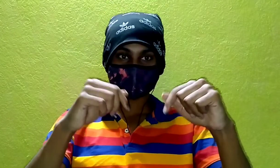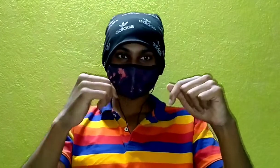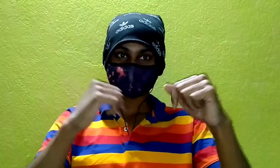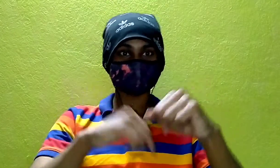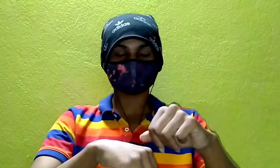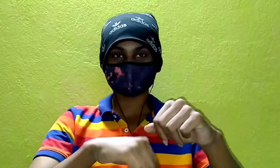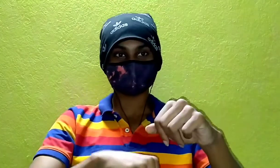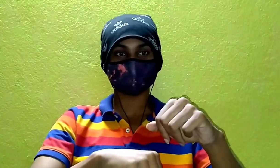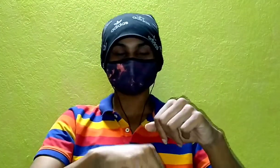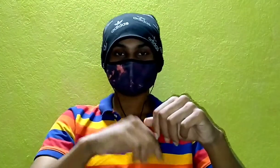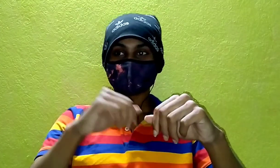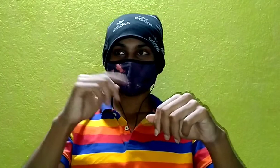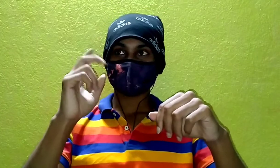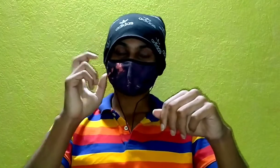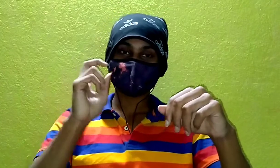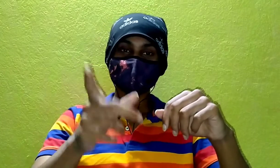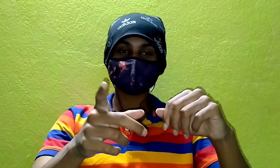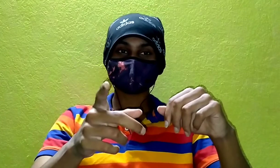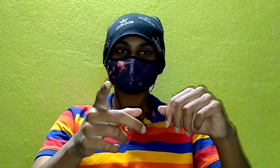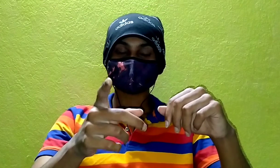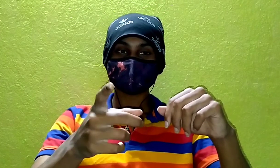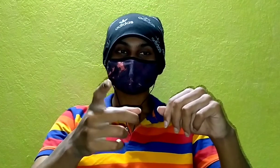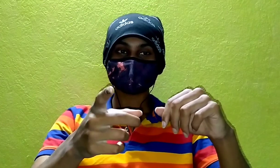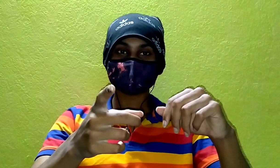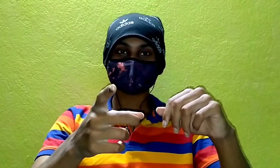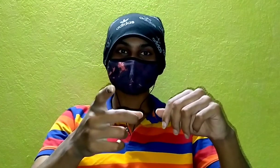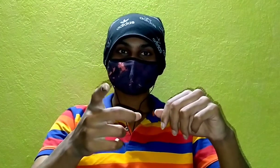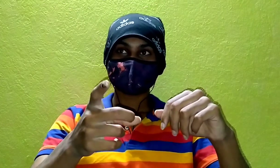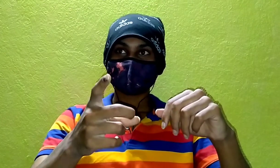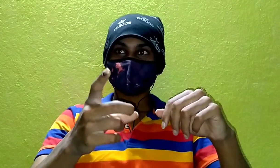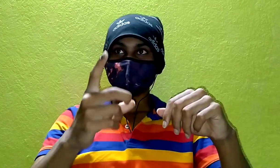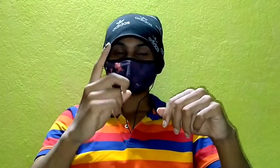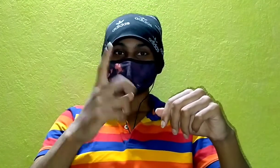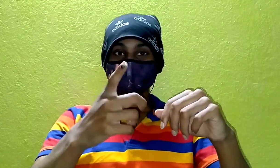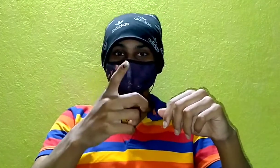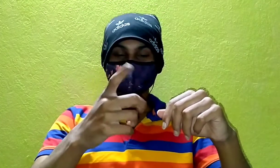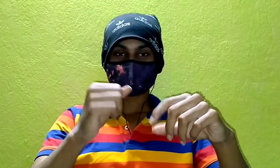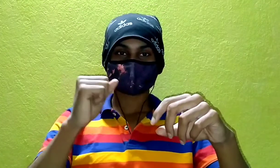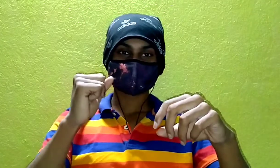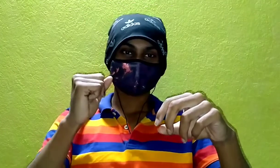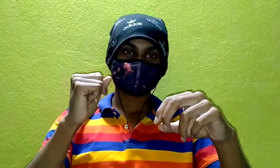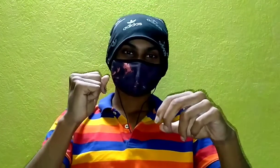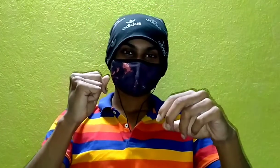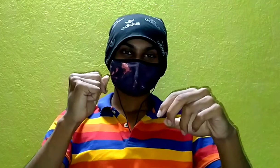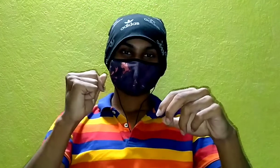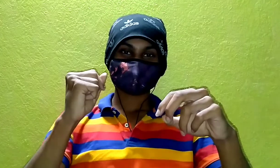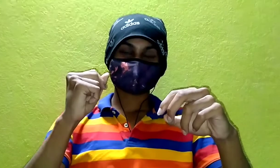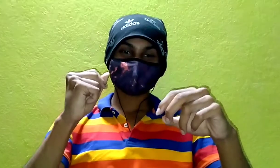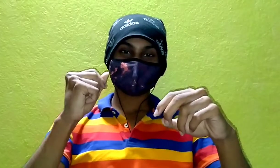मैं रखता हूं और इस बीच हमलों का निकल जाता है एक ड्यूटेबल है है उसका